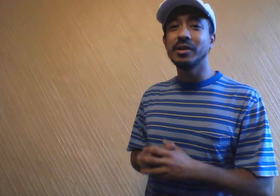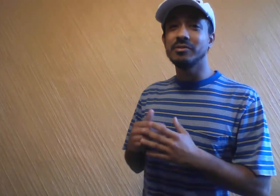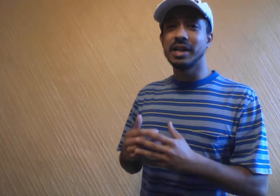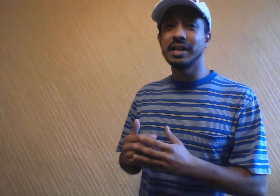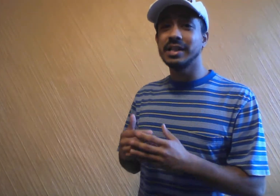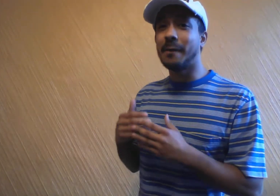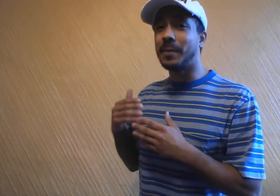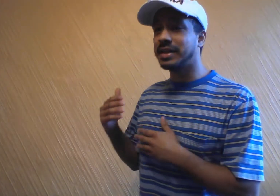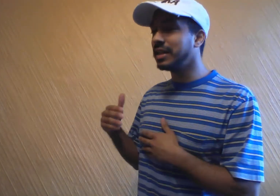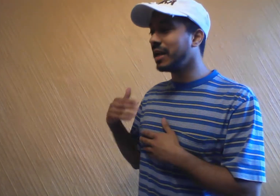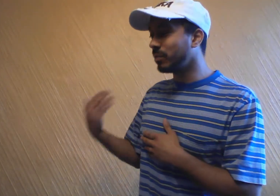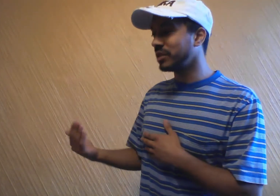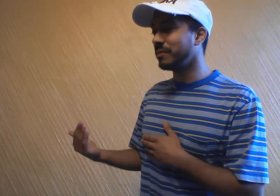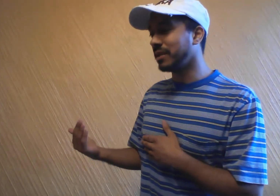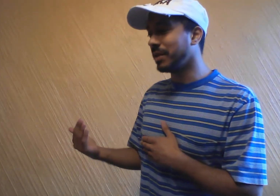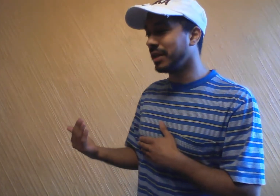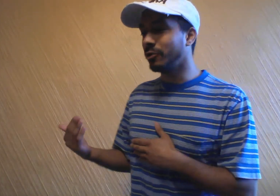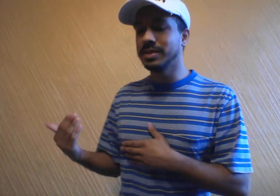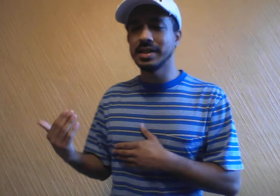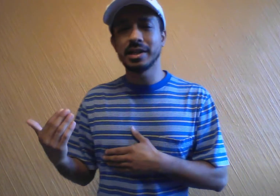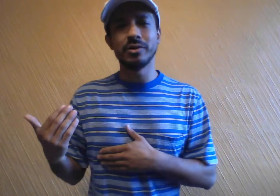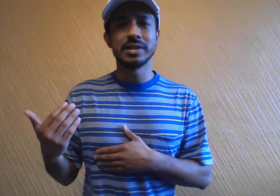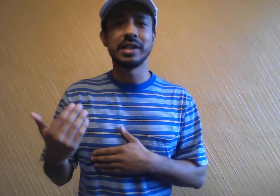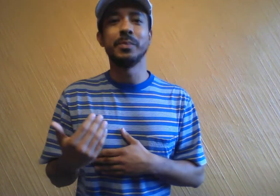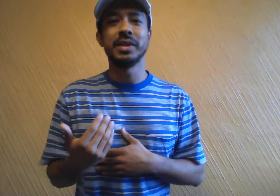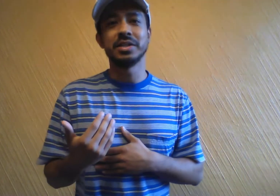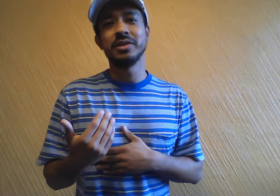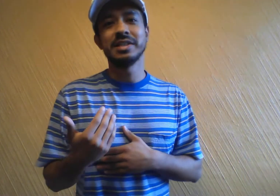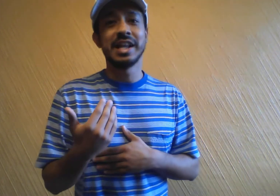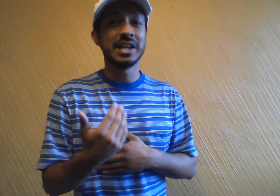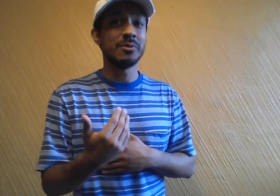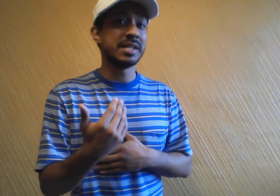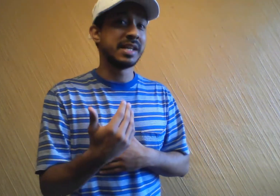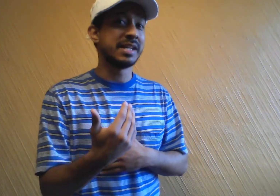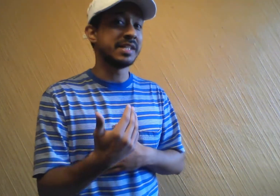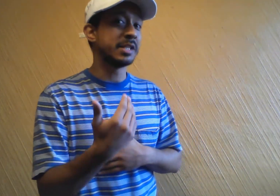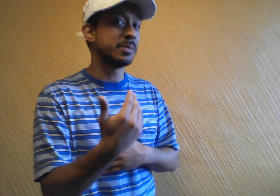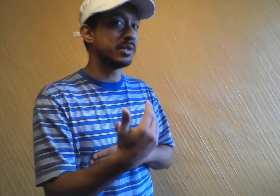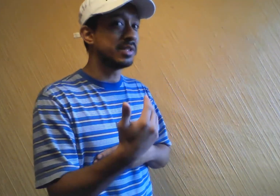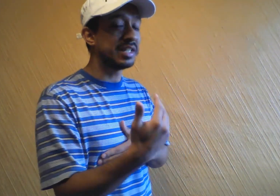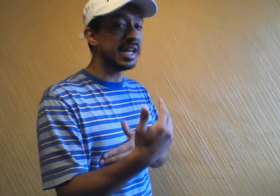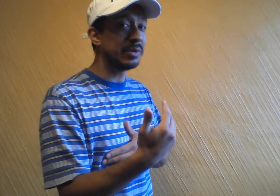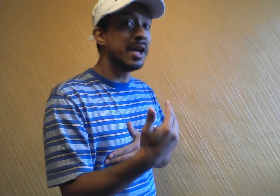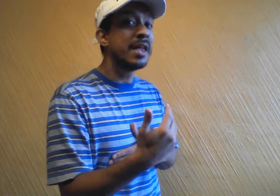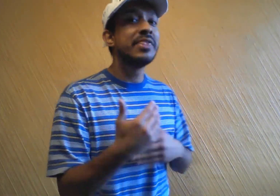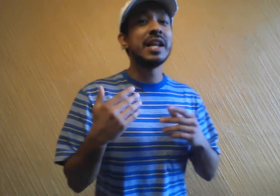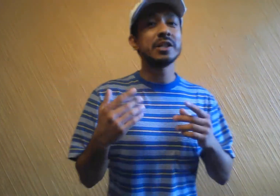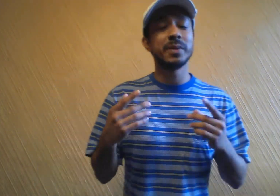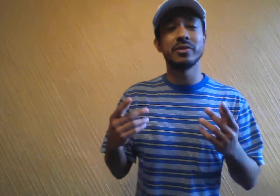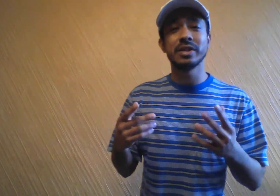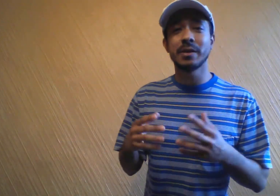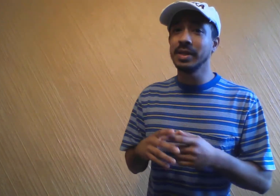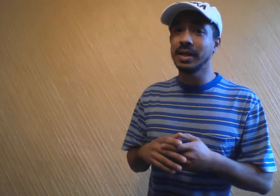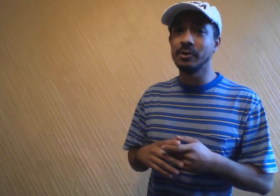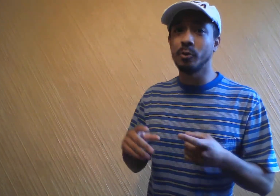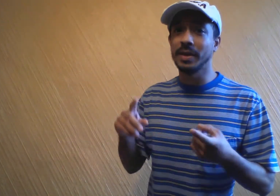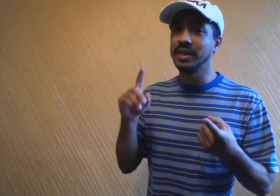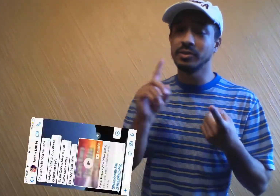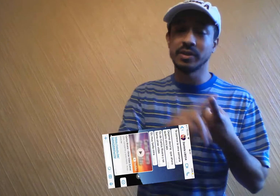quiero anunciarles que a partir de la próxima semana comenzaré con las interpretaciones a la lengua de señas y español signado de las personas que me han dejado comentarios